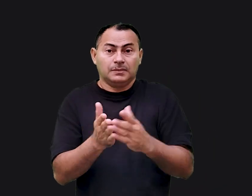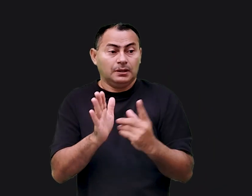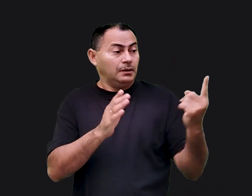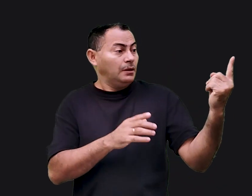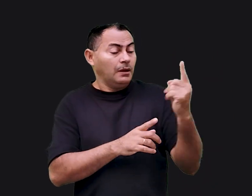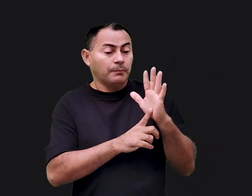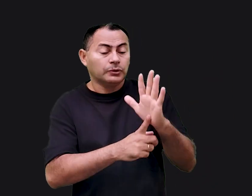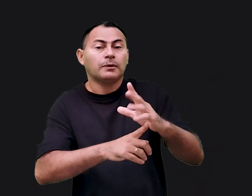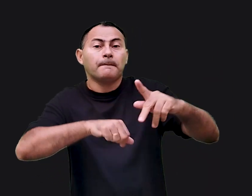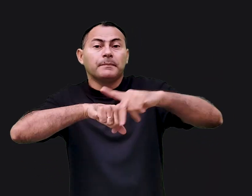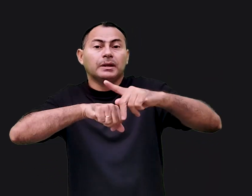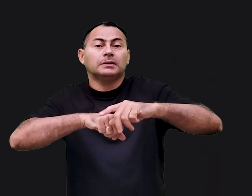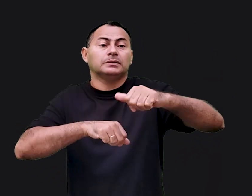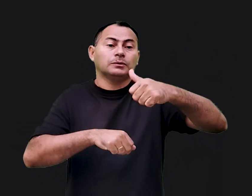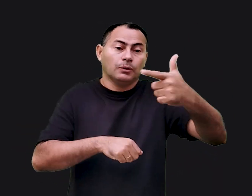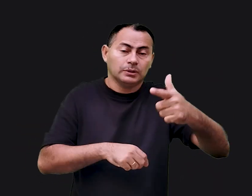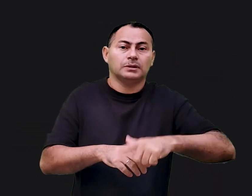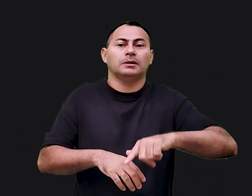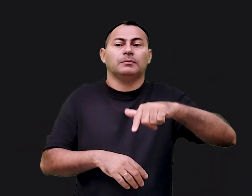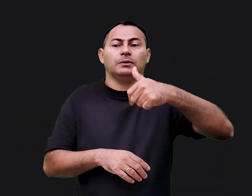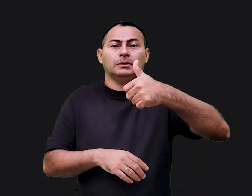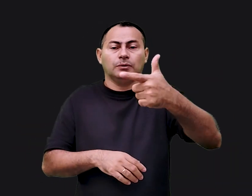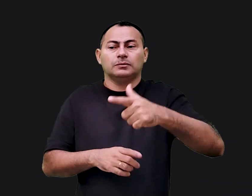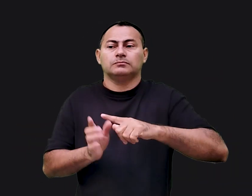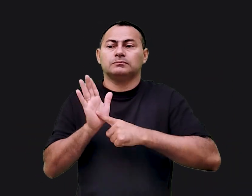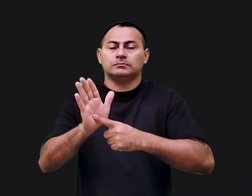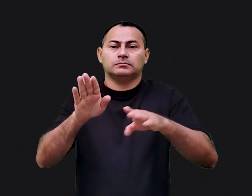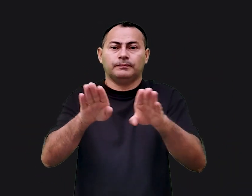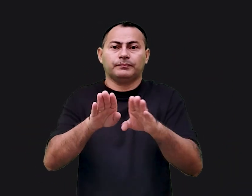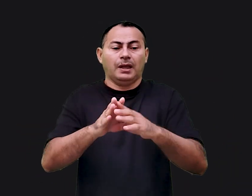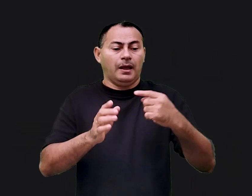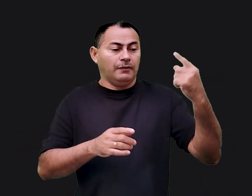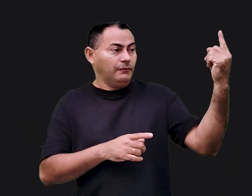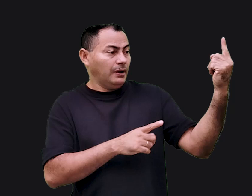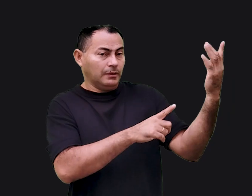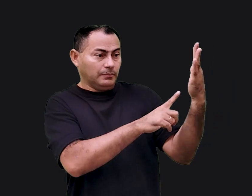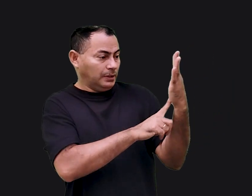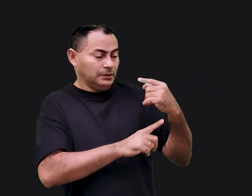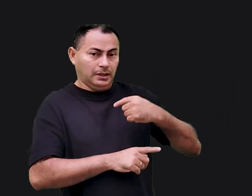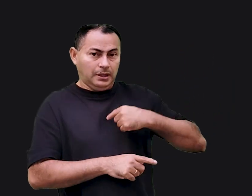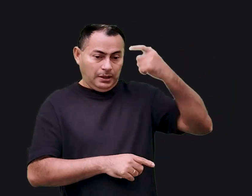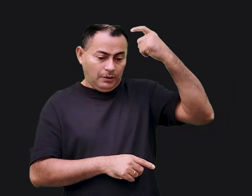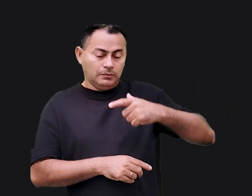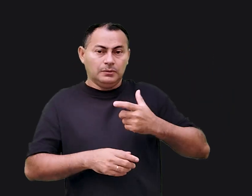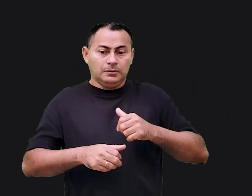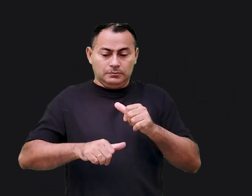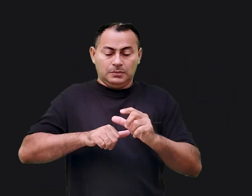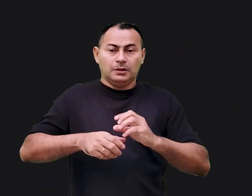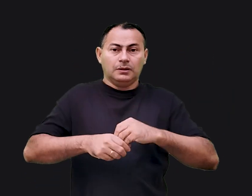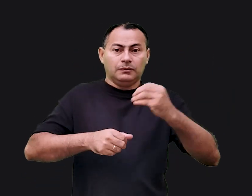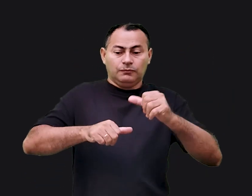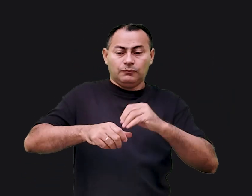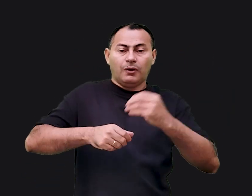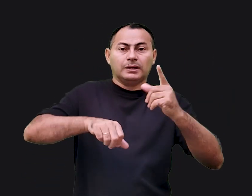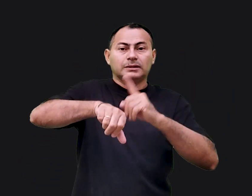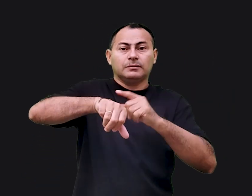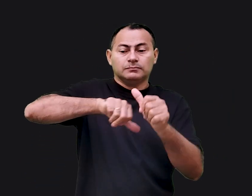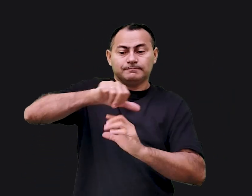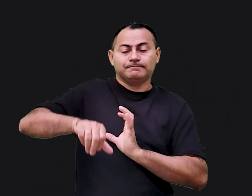apareceu a Pedro Depois aos 12 Depois desses apareceu também a mim como a um que nasceu fora de tempo é